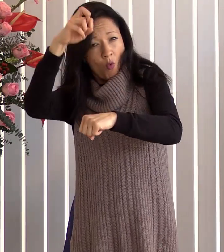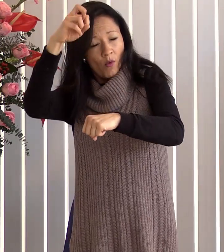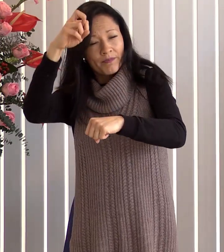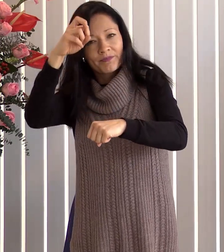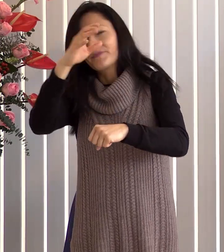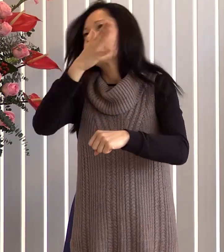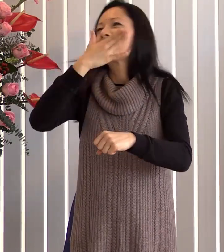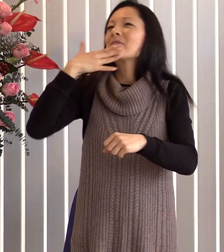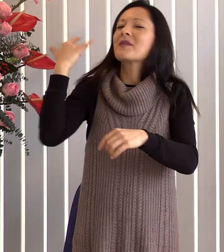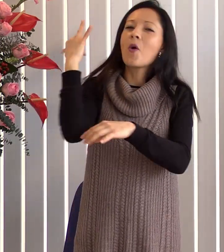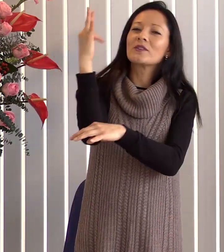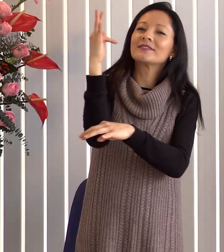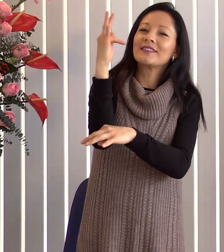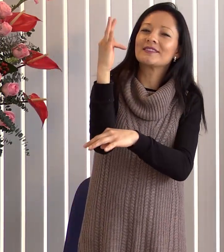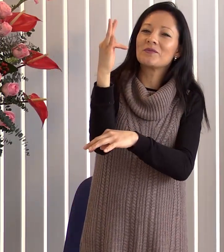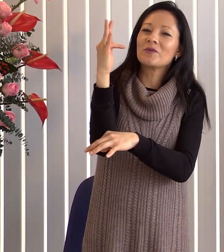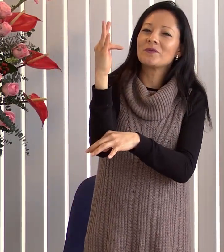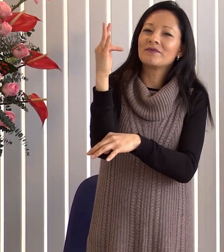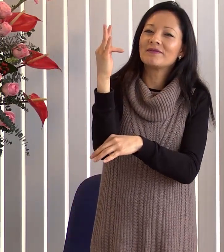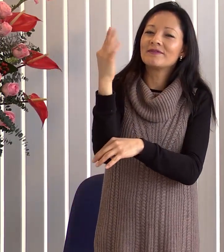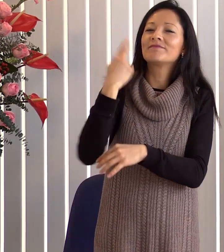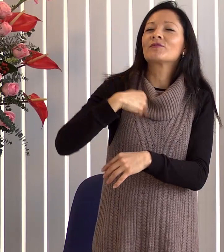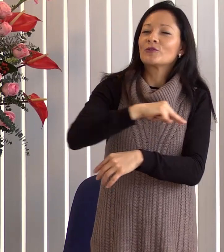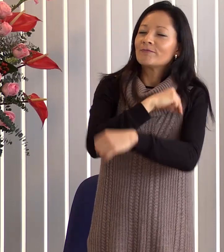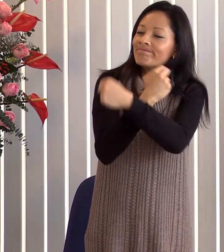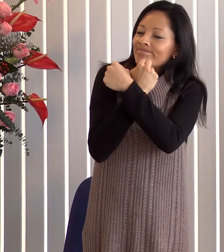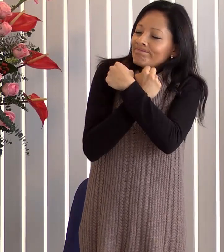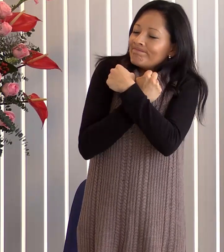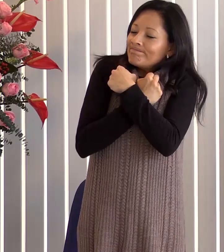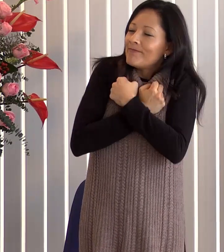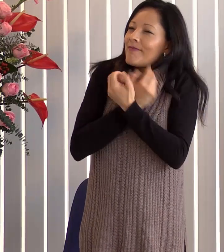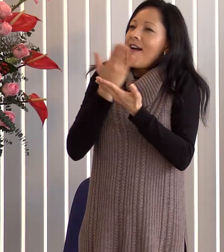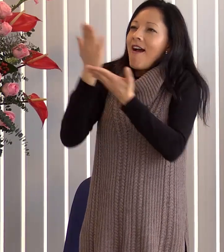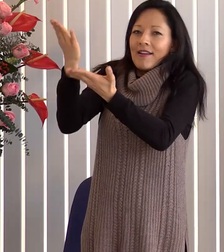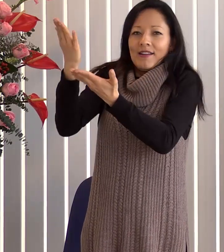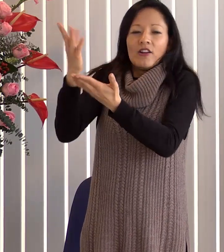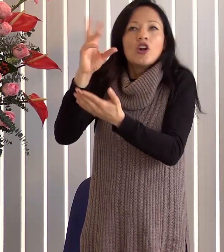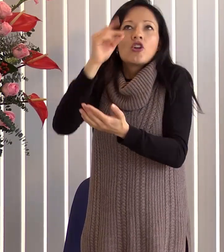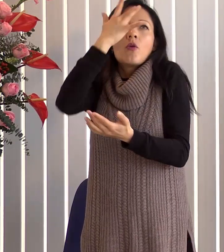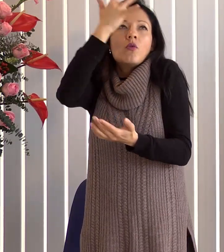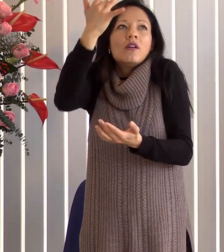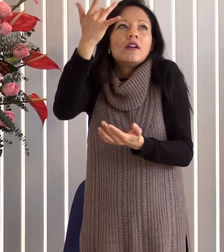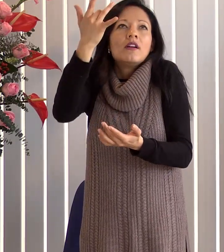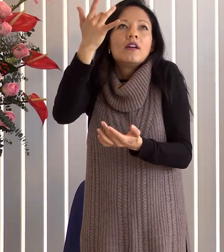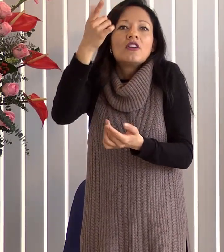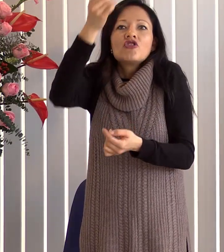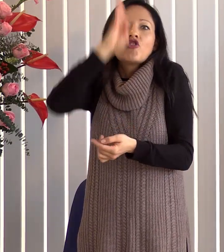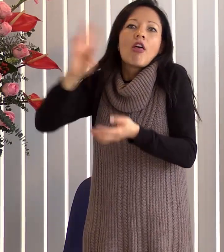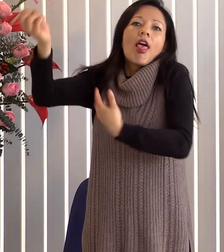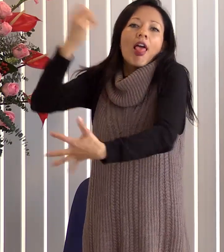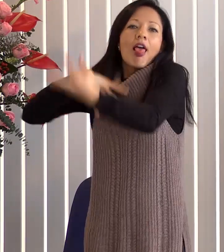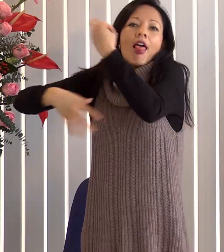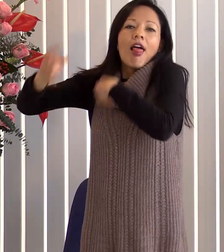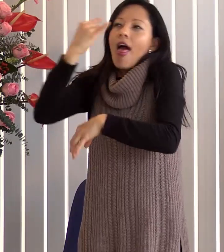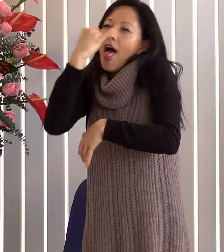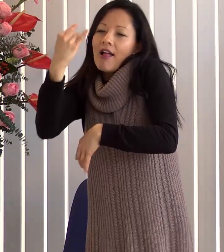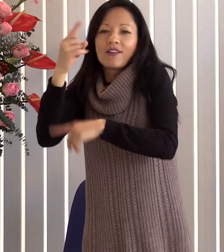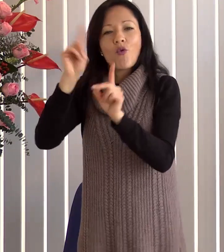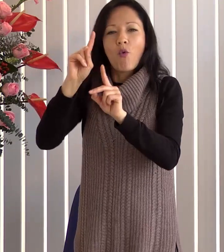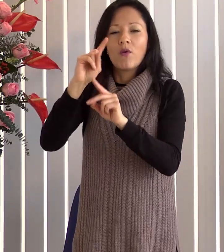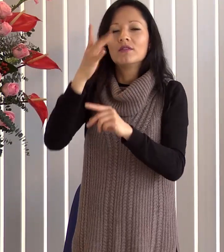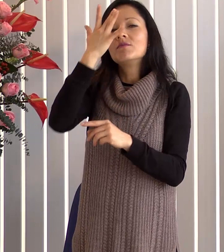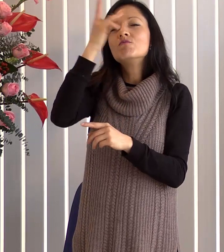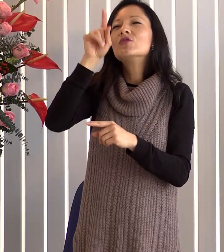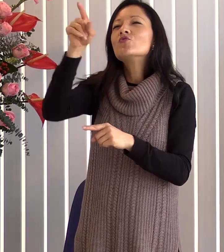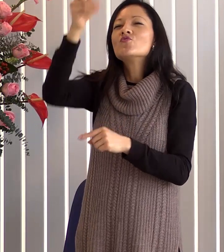mejor testimonio todavía de que nosotros te amamos, no por lo que tú, Señor, nos das, sino por lo que tú eres,